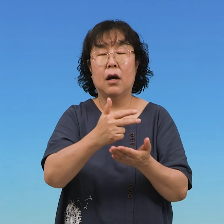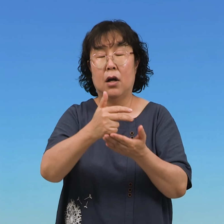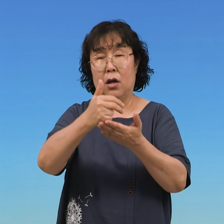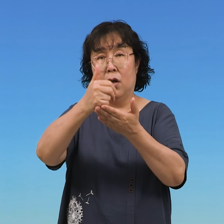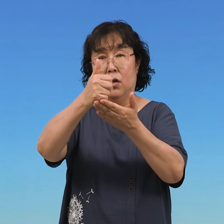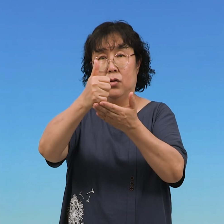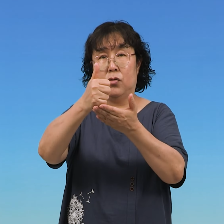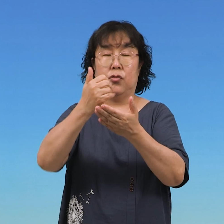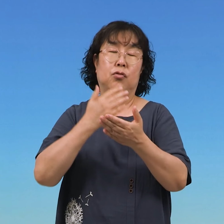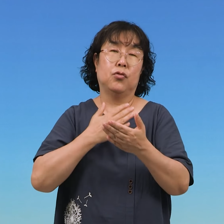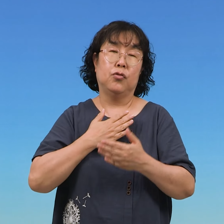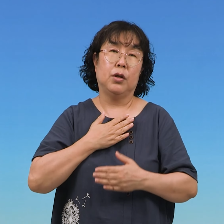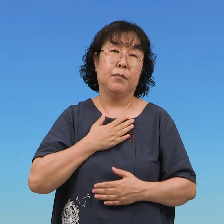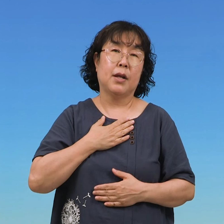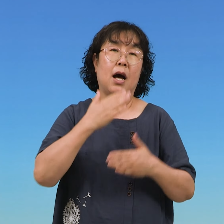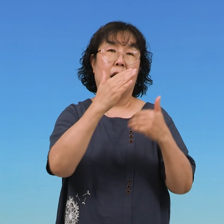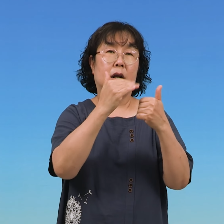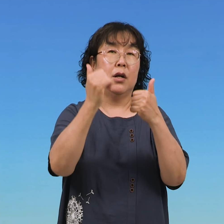나아가리라. 주님 나를